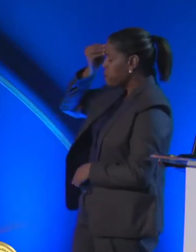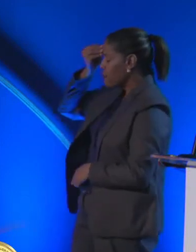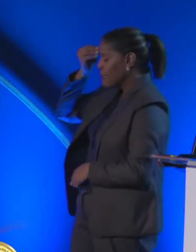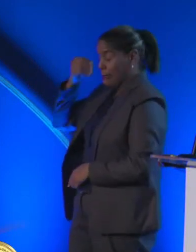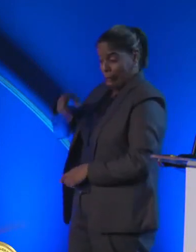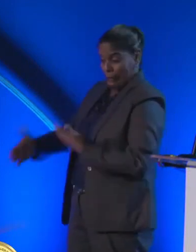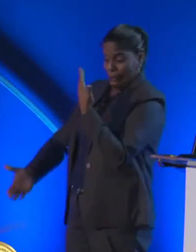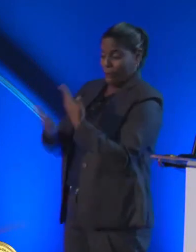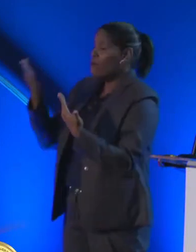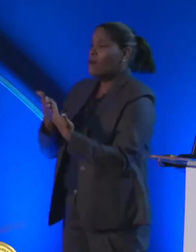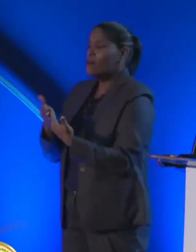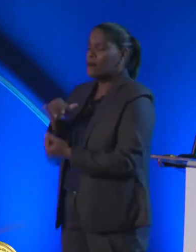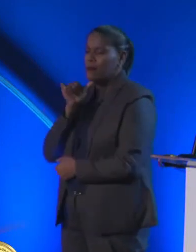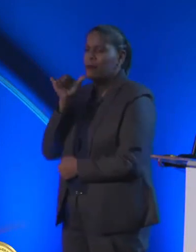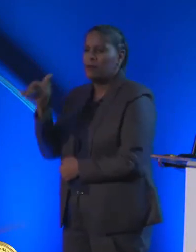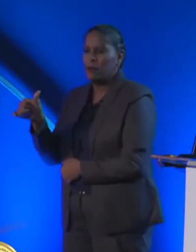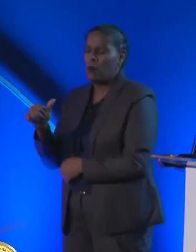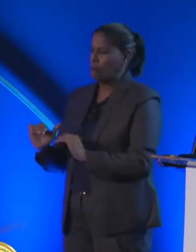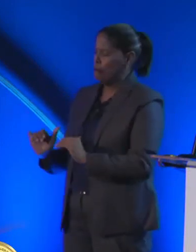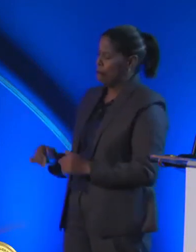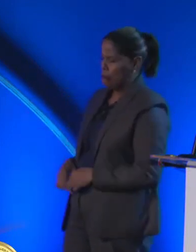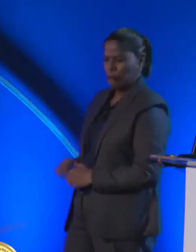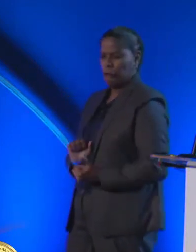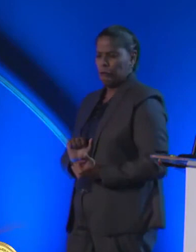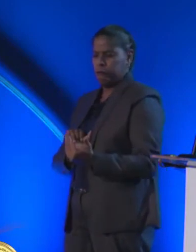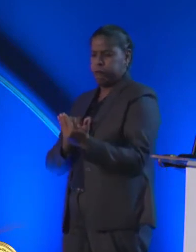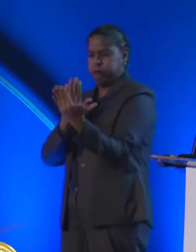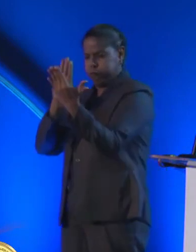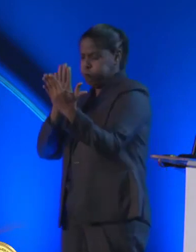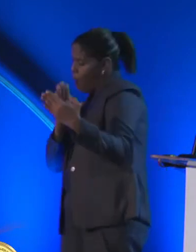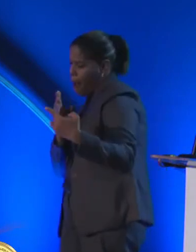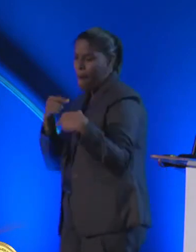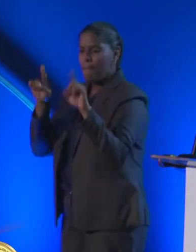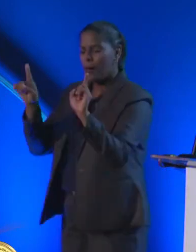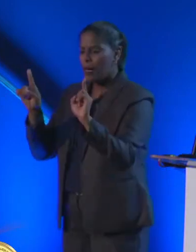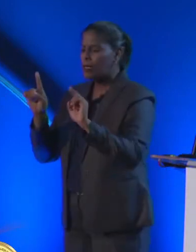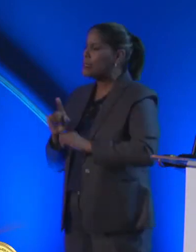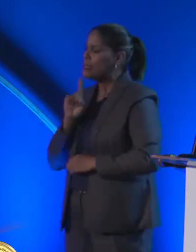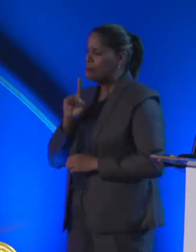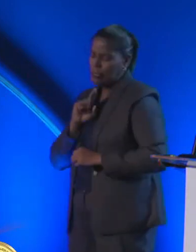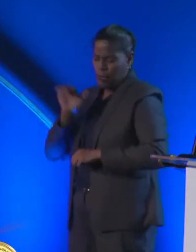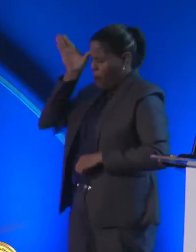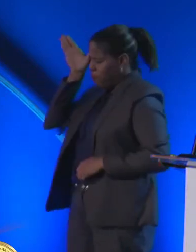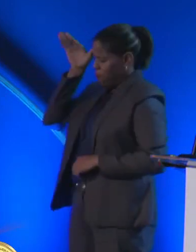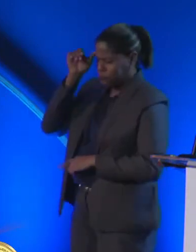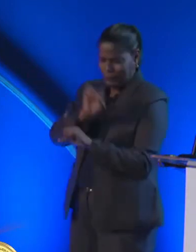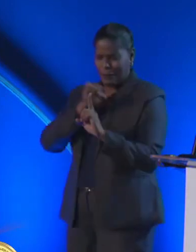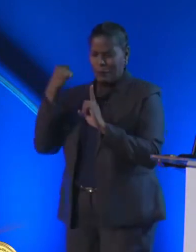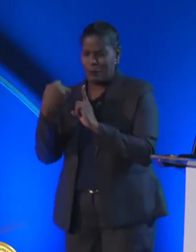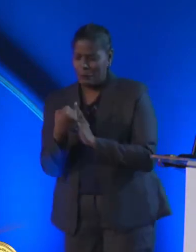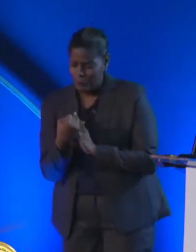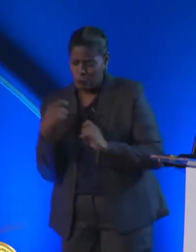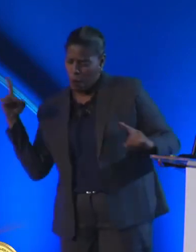fácil que han tenido que superar grandes retos que han tenido que resistir situaciones